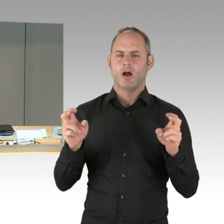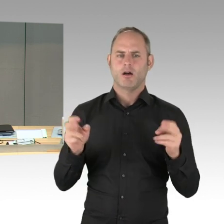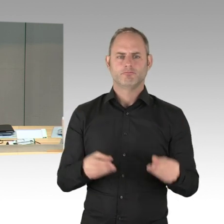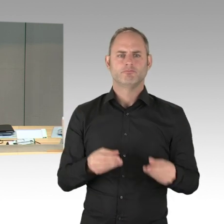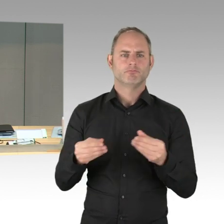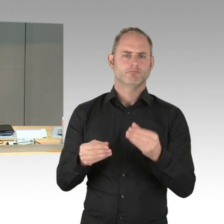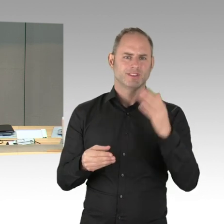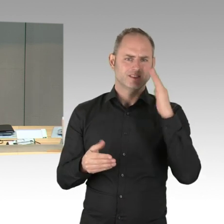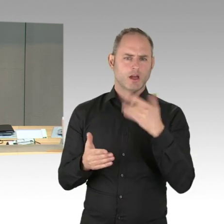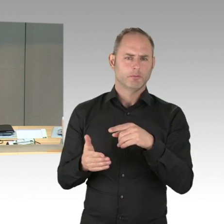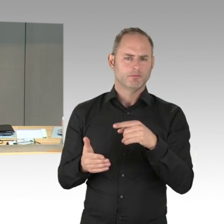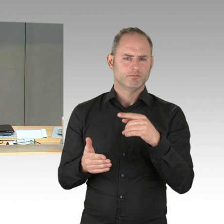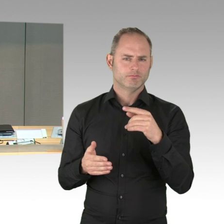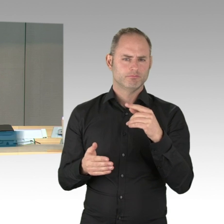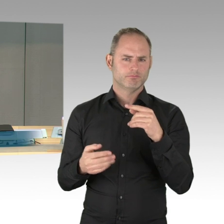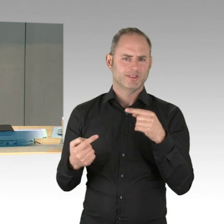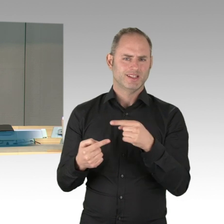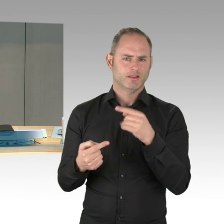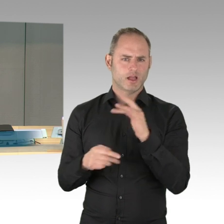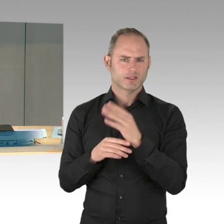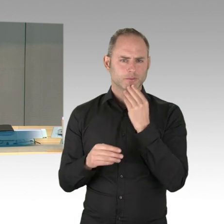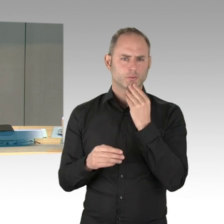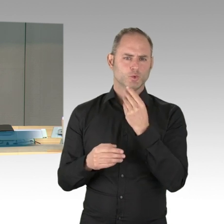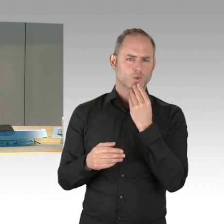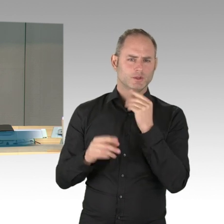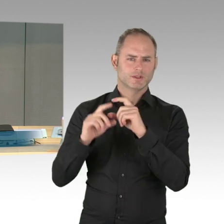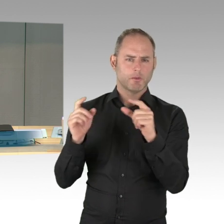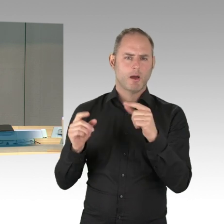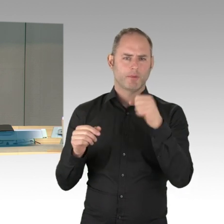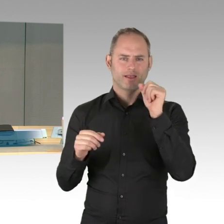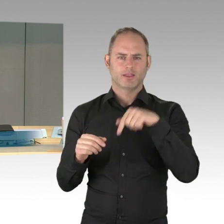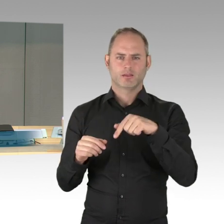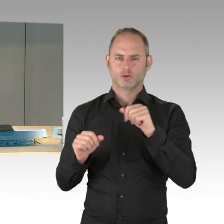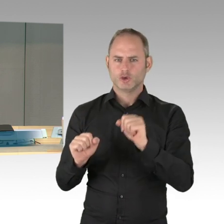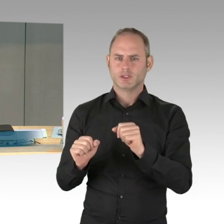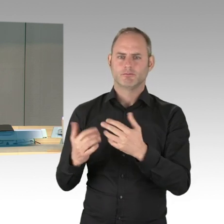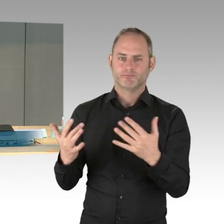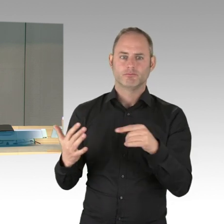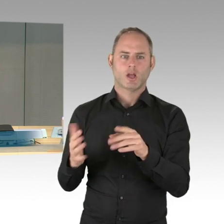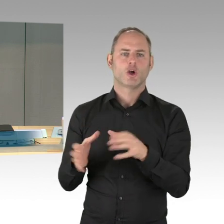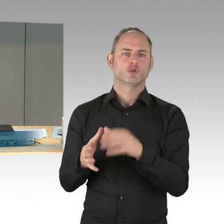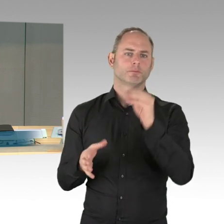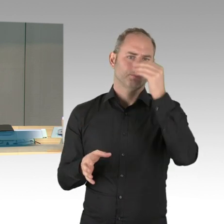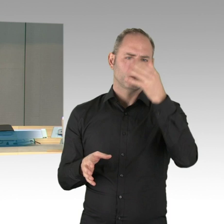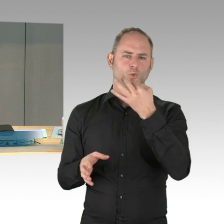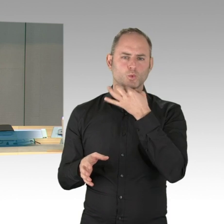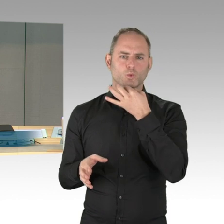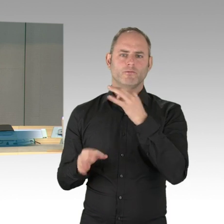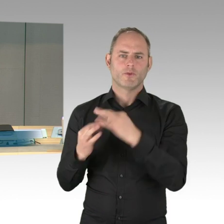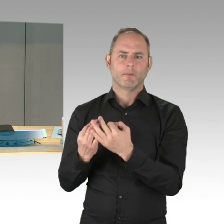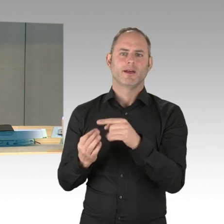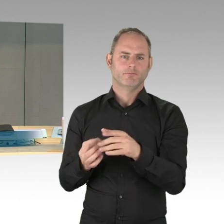kulturelle Angelegenheiten sowie an den Ausschuss für Verfassungs- und Rechtsangelegenheiten, Geschäftsordnung, Verbraucherschutz,